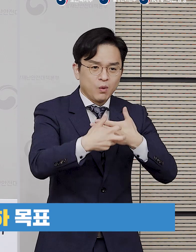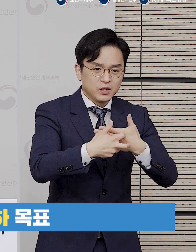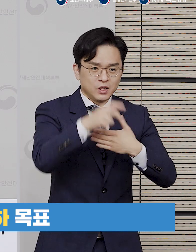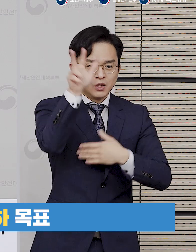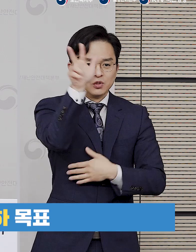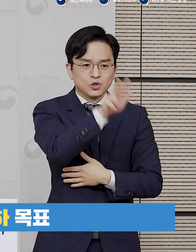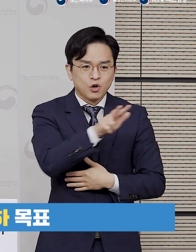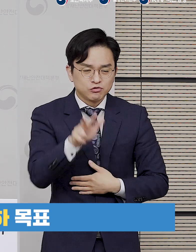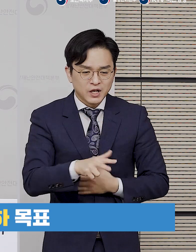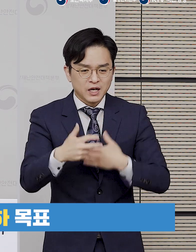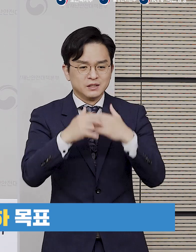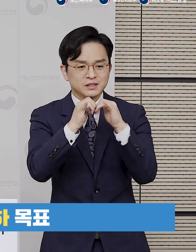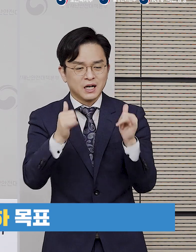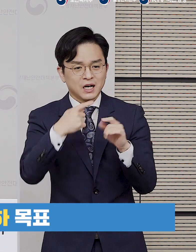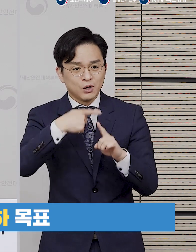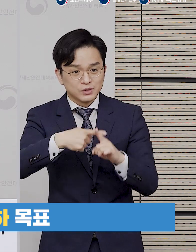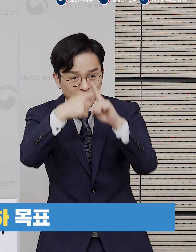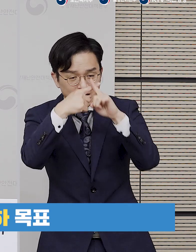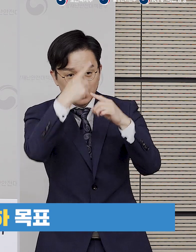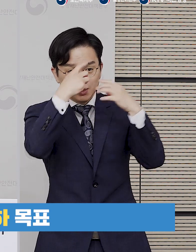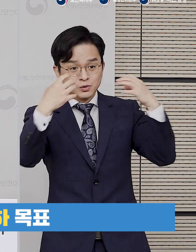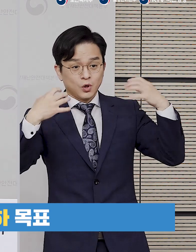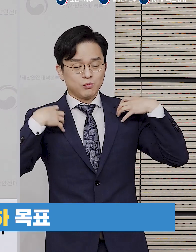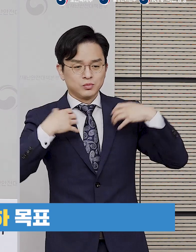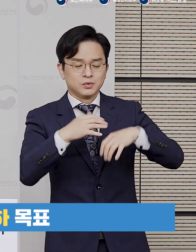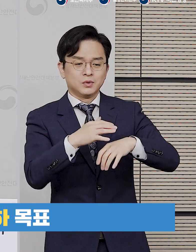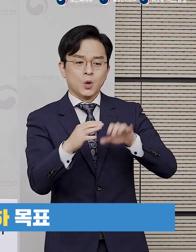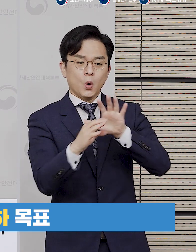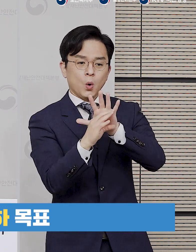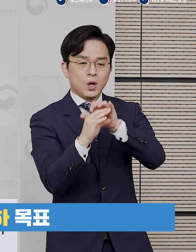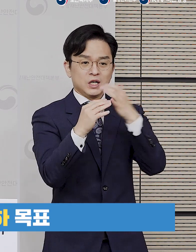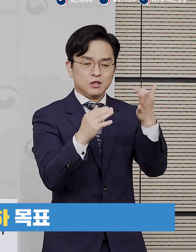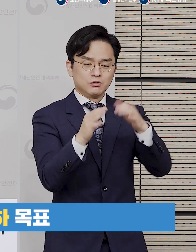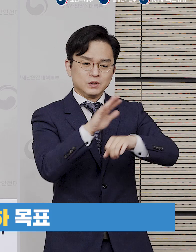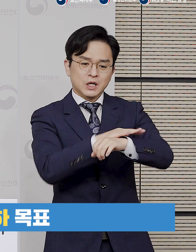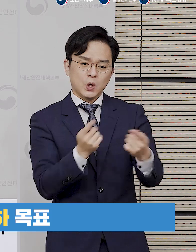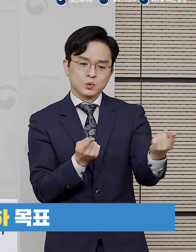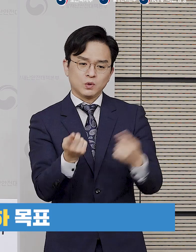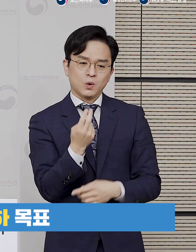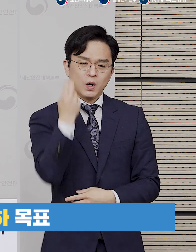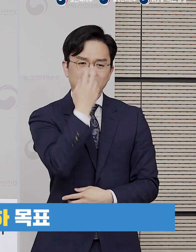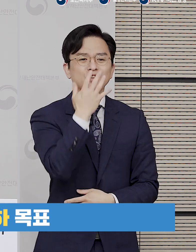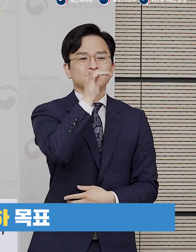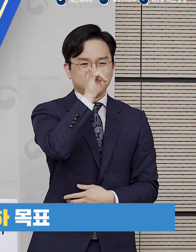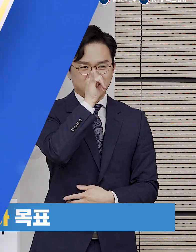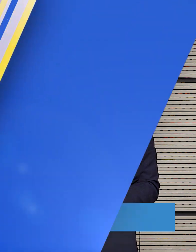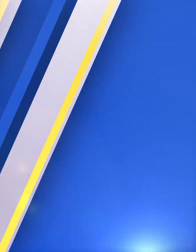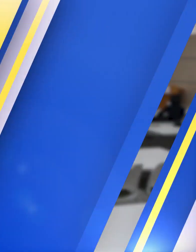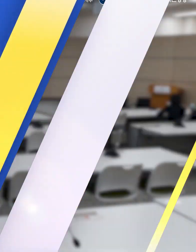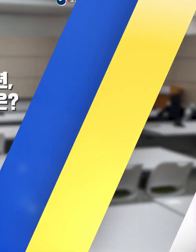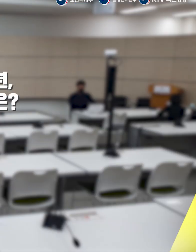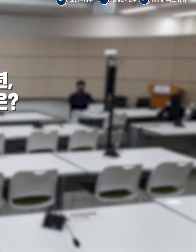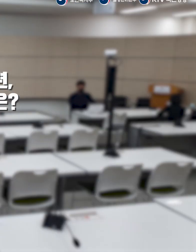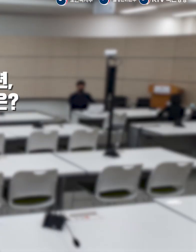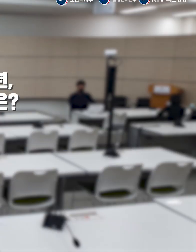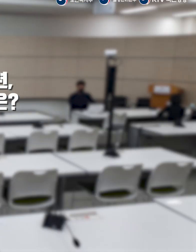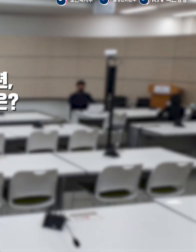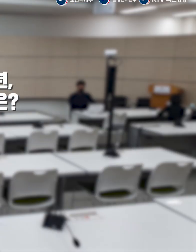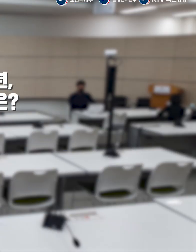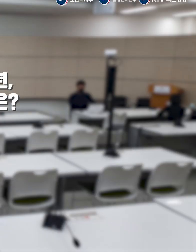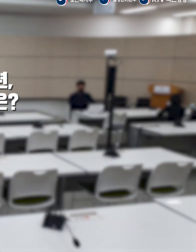우리 의료체계가 중증 환자를 안정적으로 치료할 수 있다라고 보입니다.